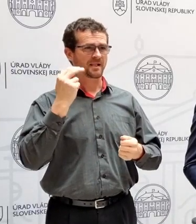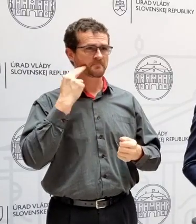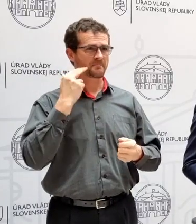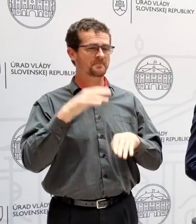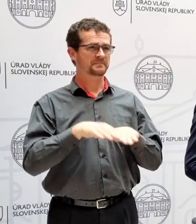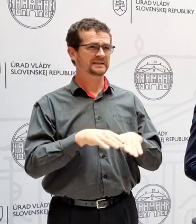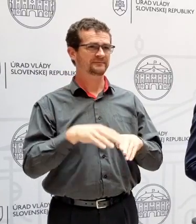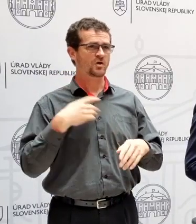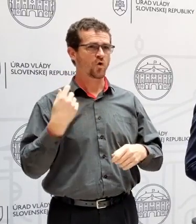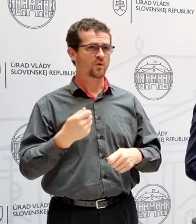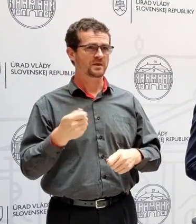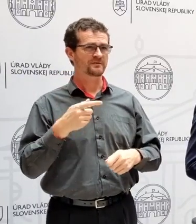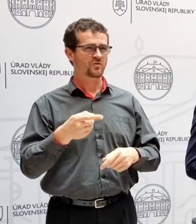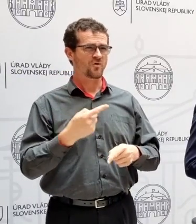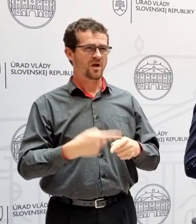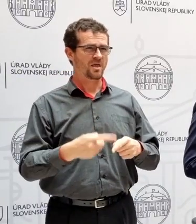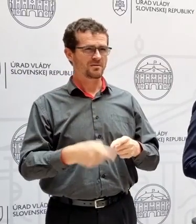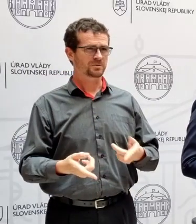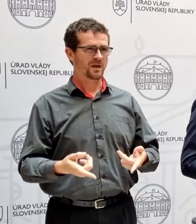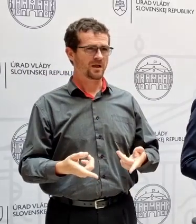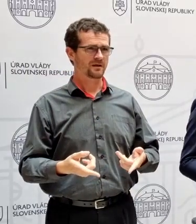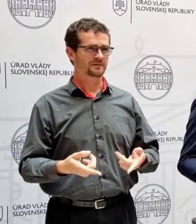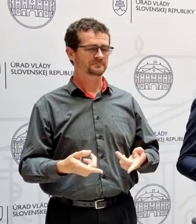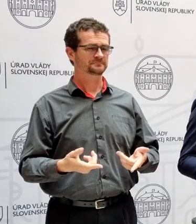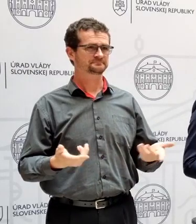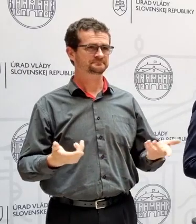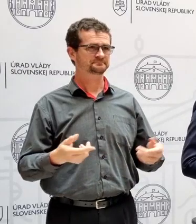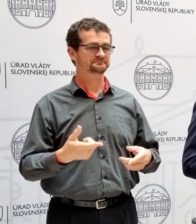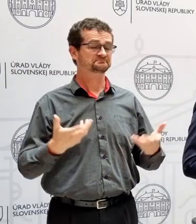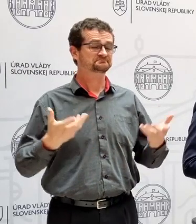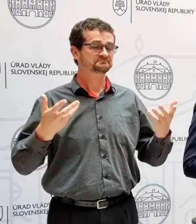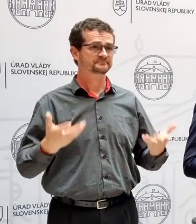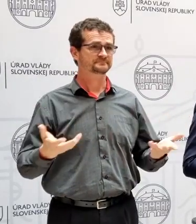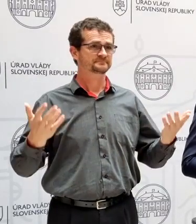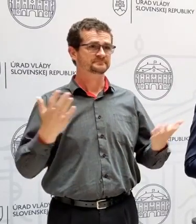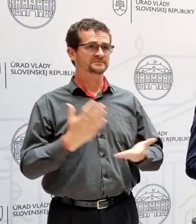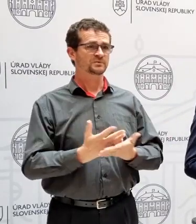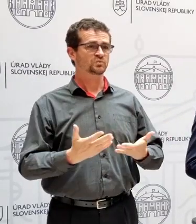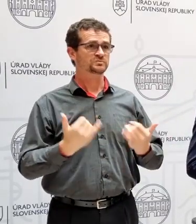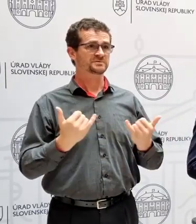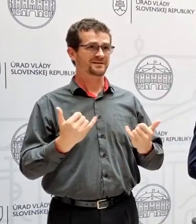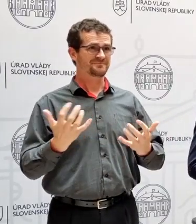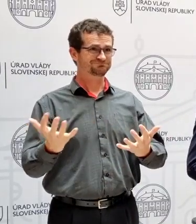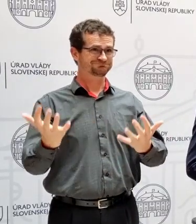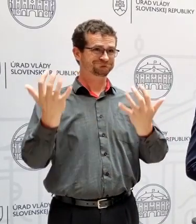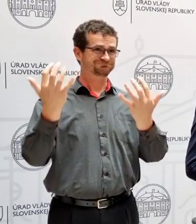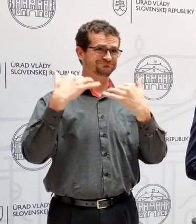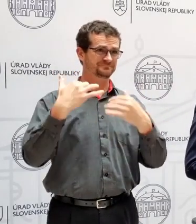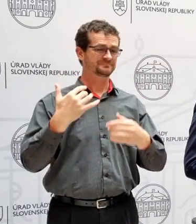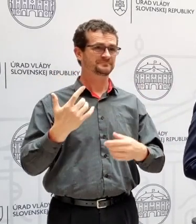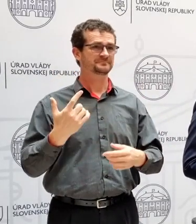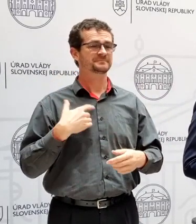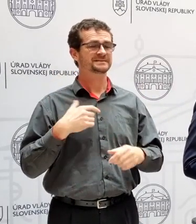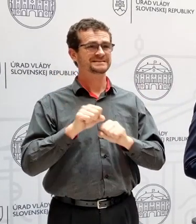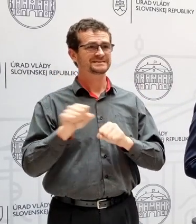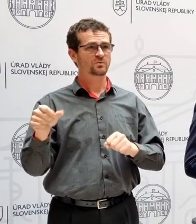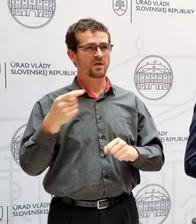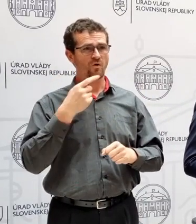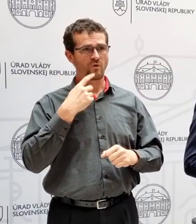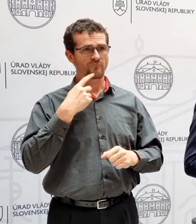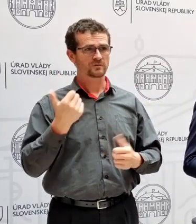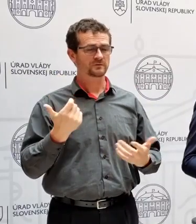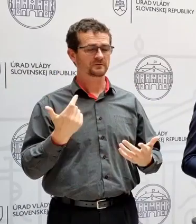na ministerstve hospodárstva. To je hanba veľká, ale hold, akože rúti sa to na nás. Sám Rišo Sulík povedal,